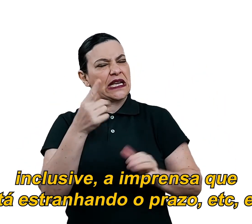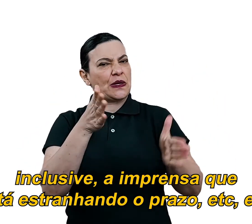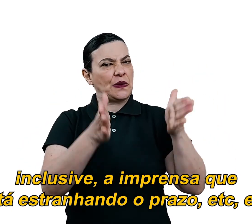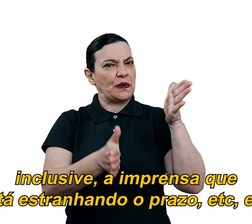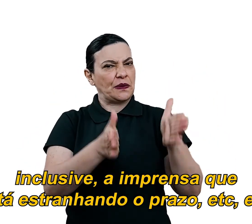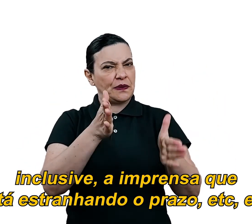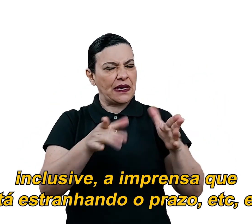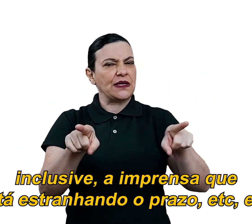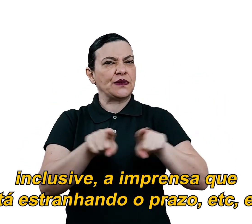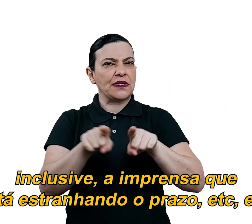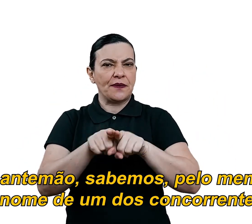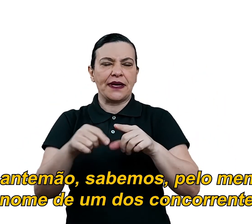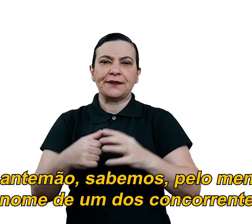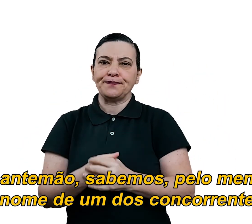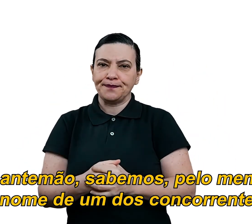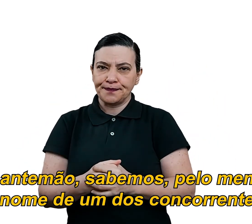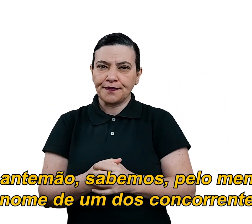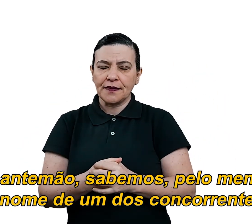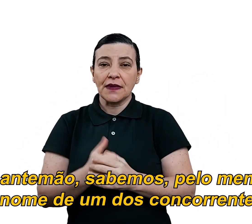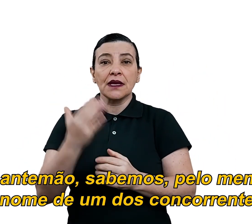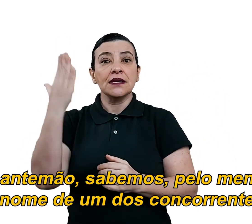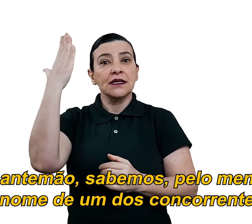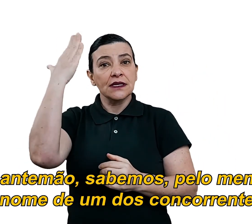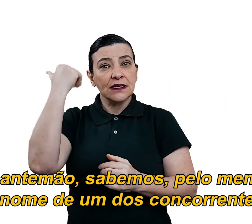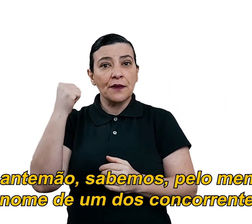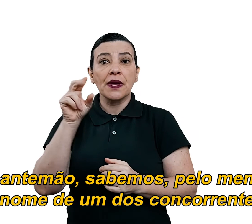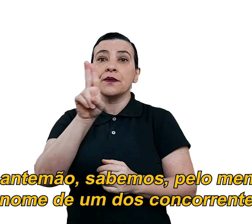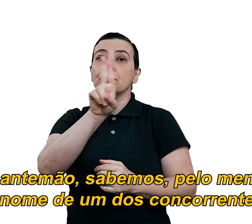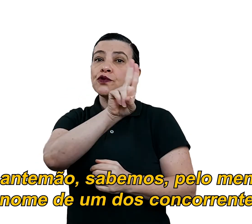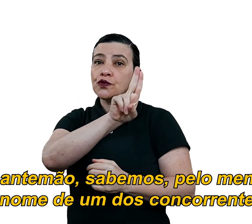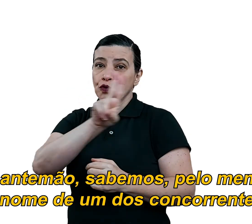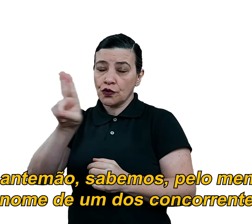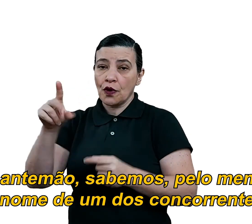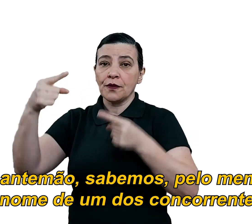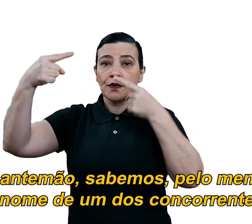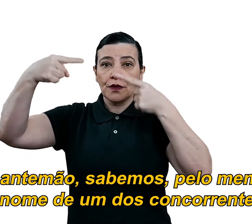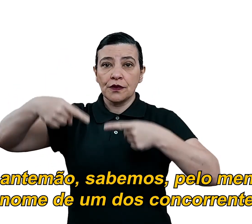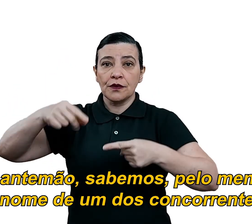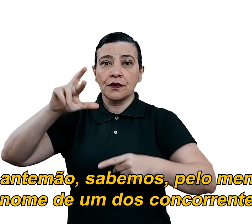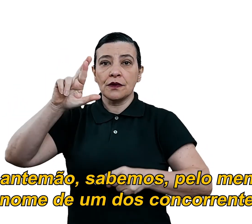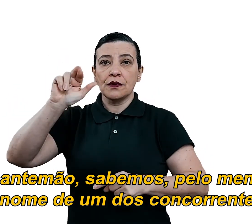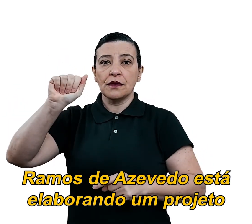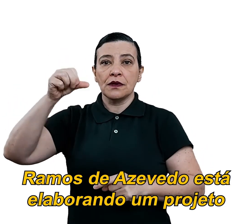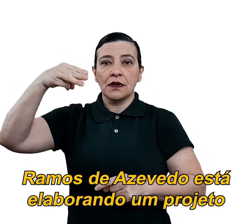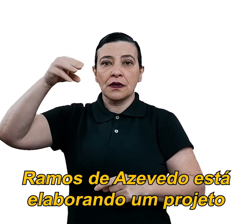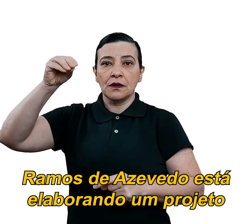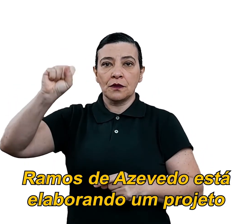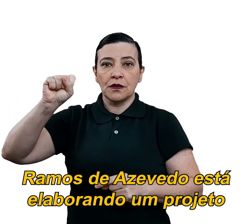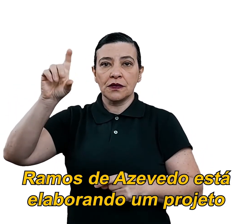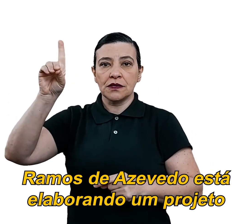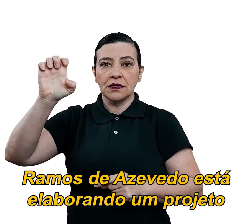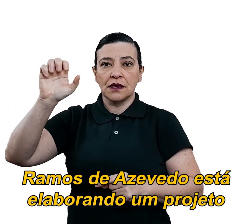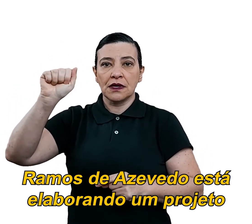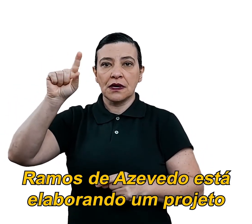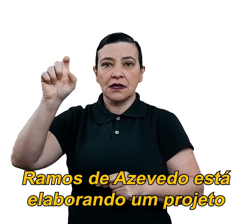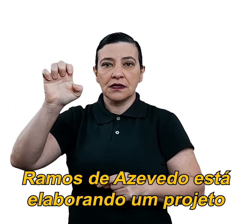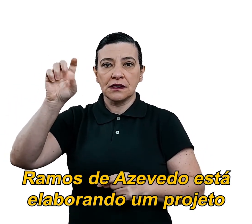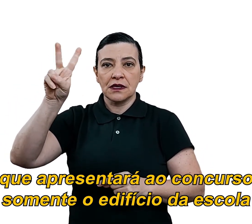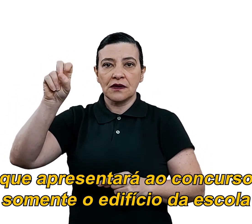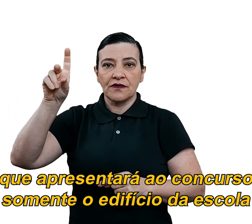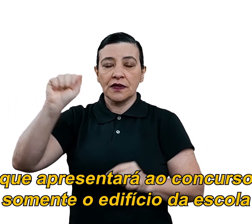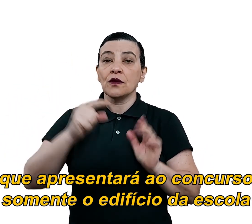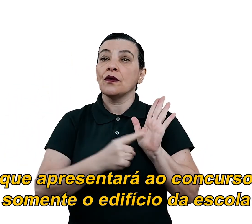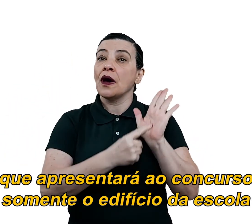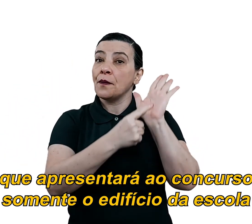estranhando o prazo, etc, etc. Certo? De antemão, sabemos, pelo menos, o nome de um dos concorrentes. Ramos de Azevedo está elaborando o